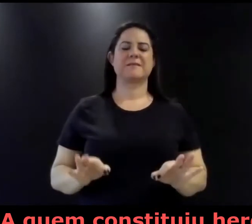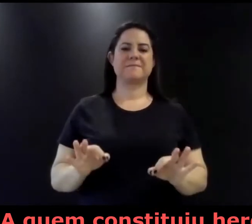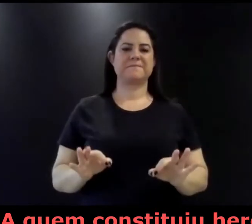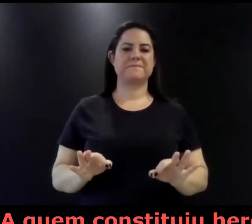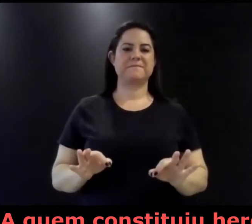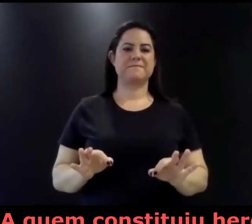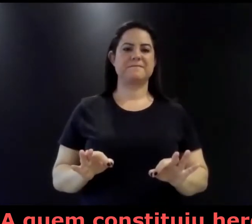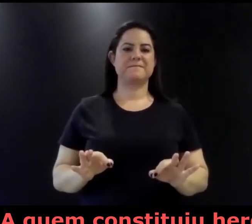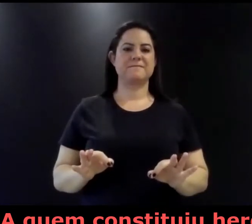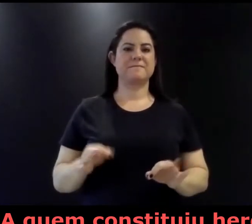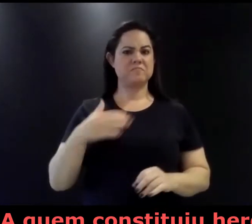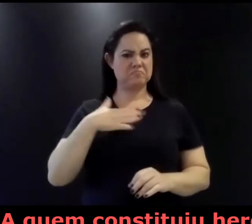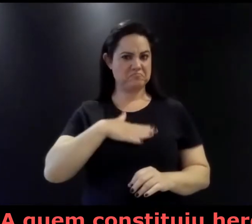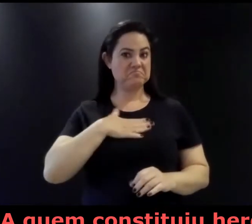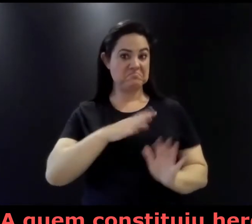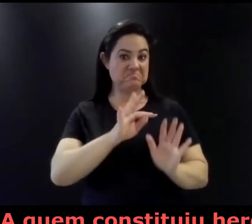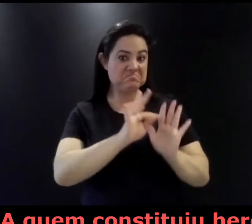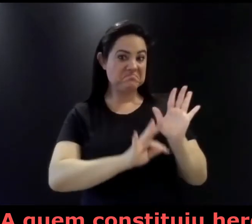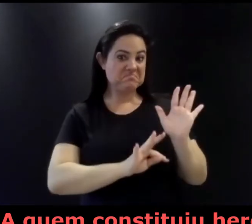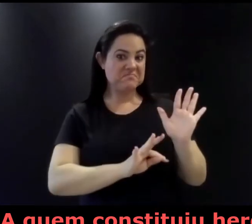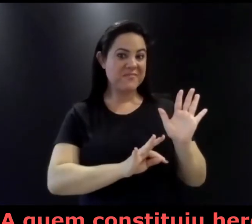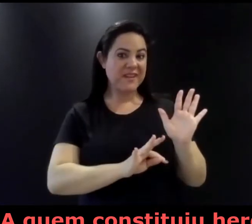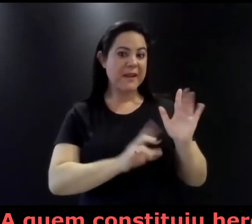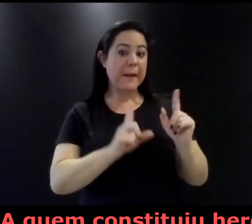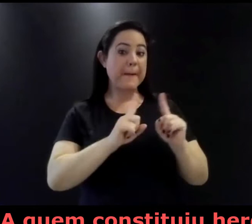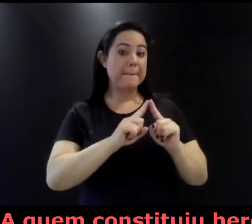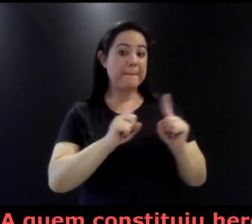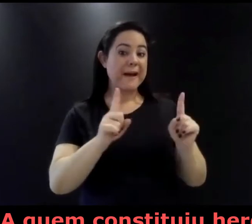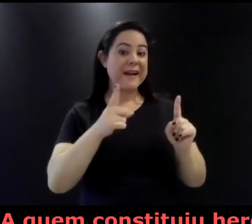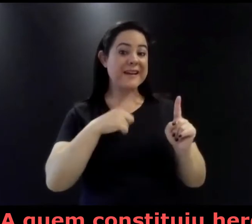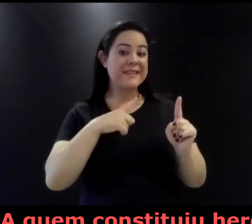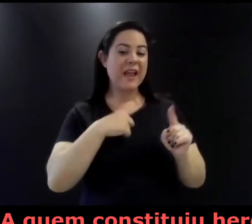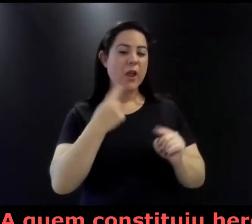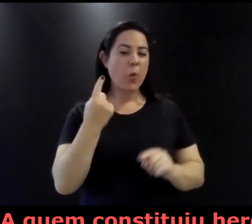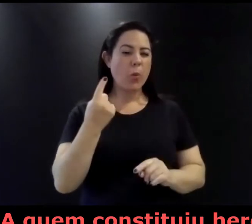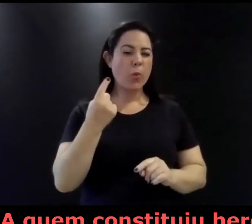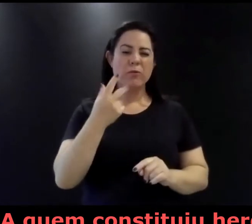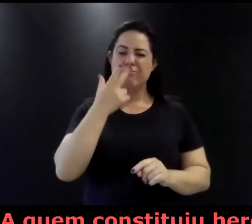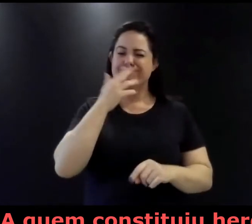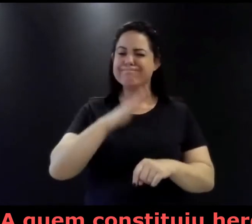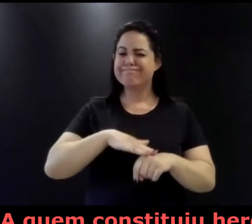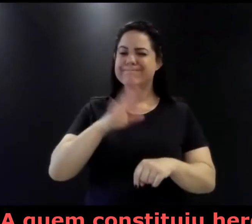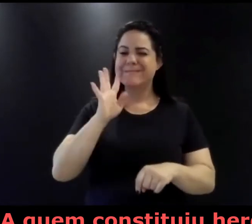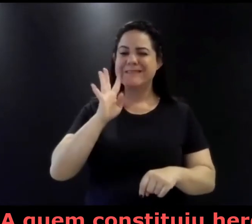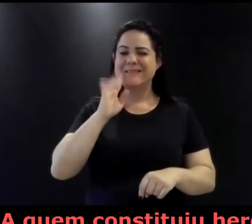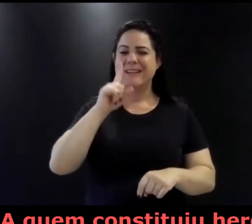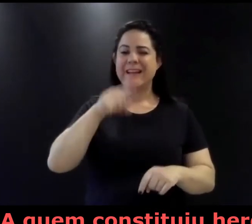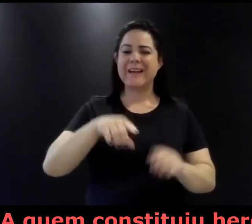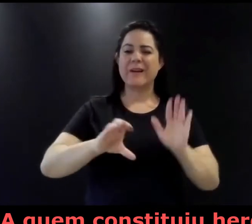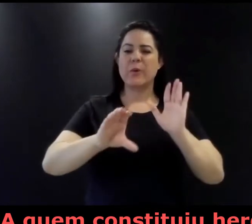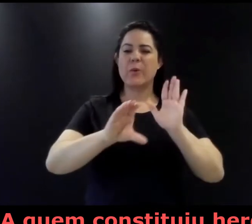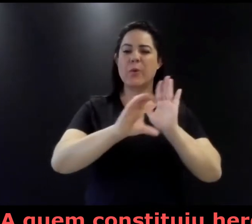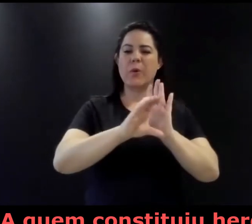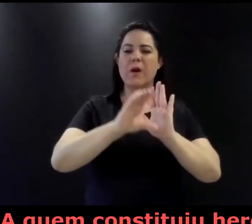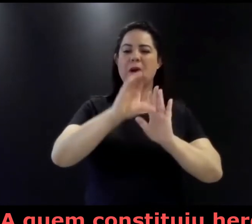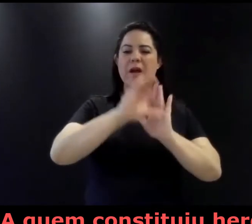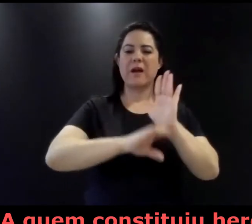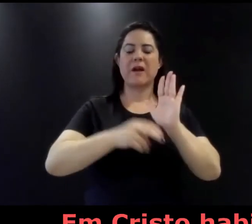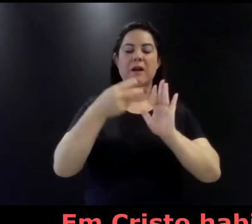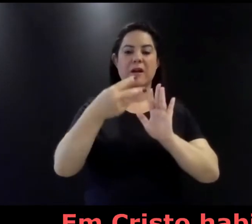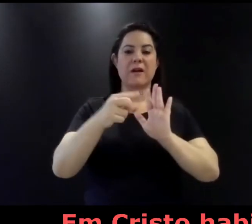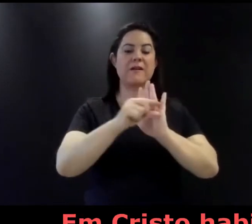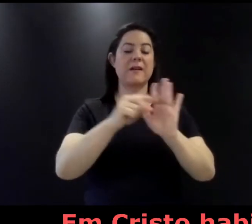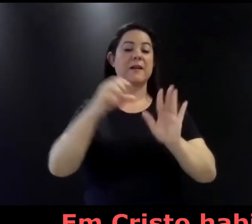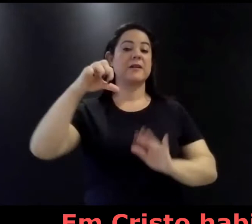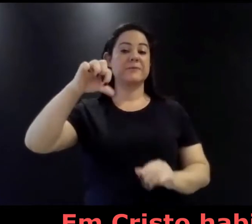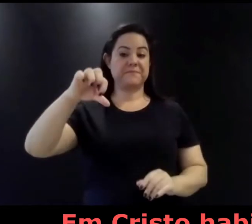Gostou dos textos? Mas tem um que eu ainda acho mais legal, que é Colossenses, capítulo 2, versículo